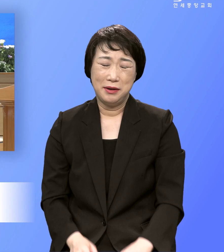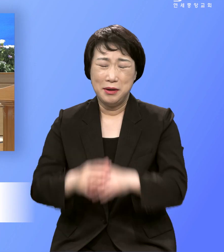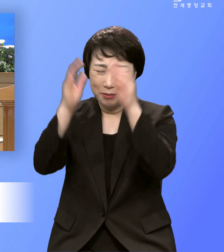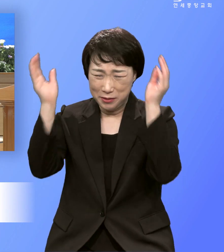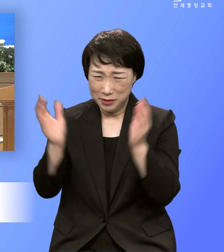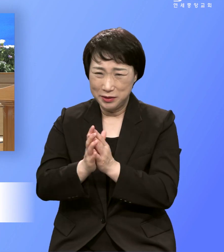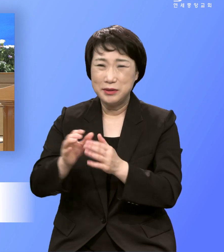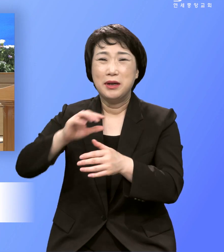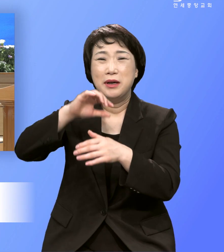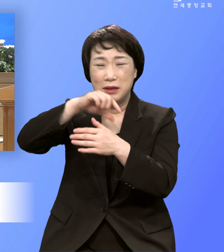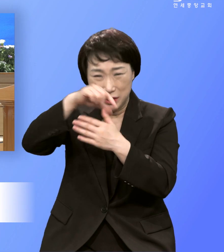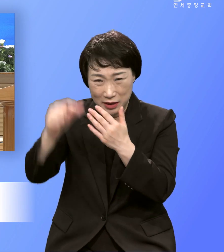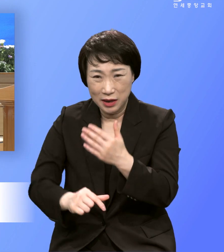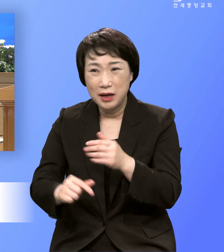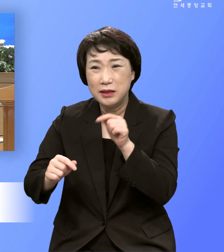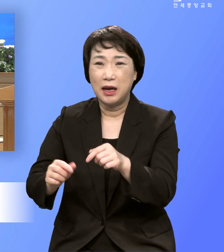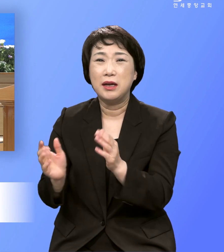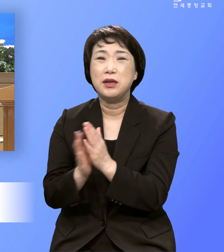영화로운 것.